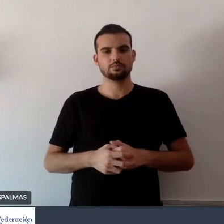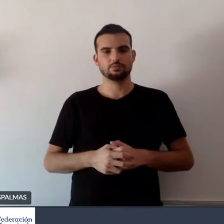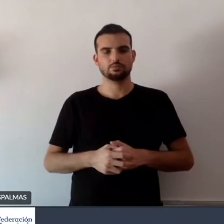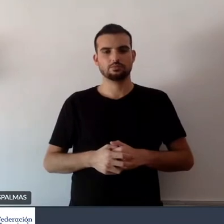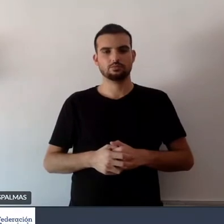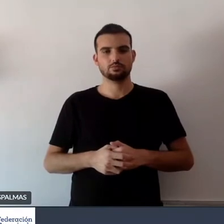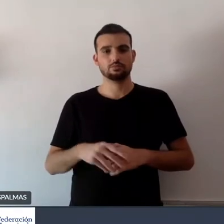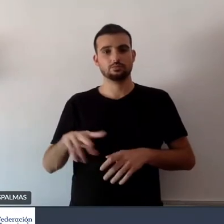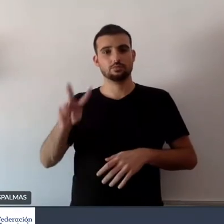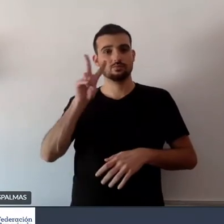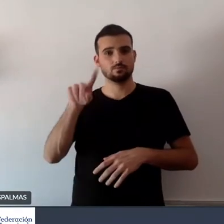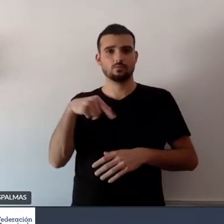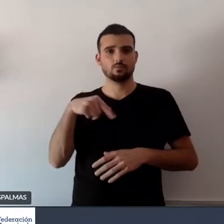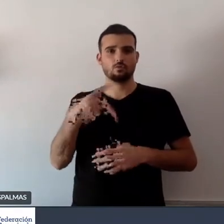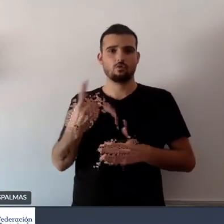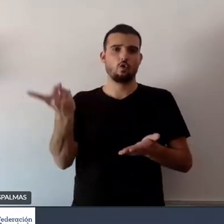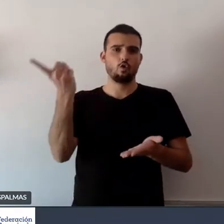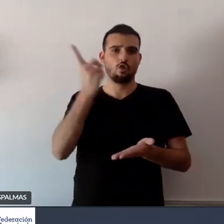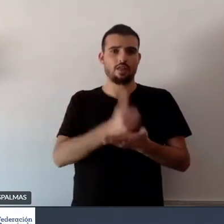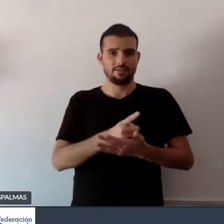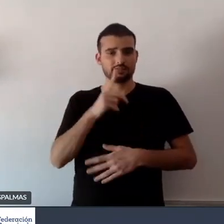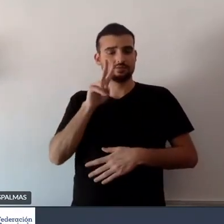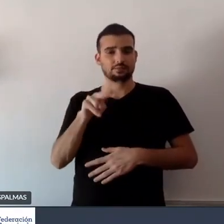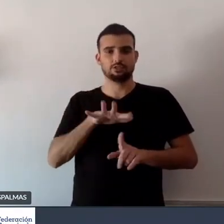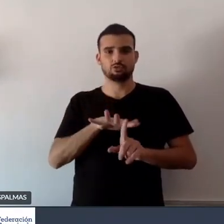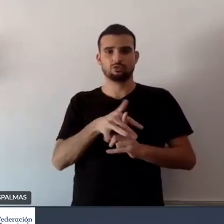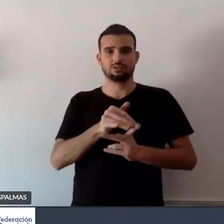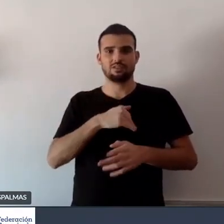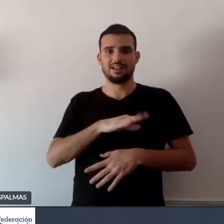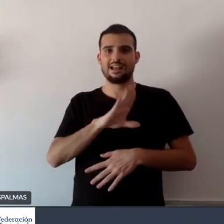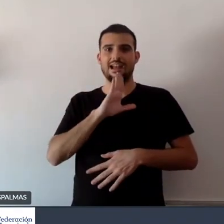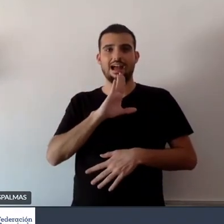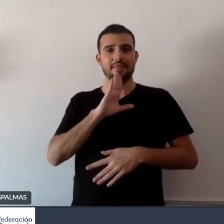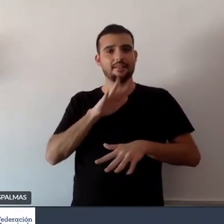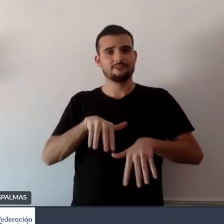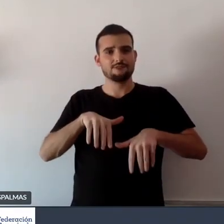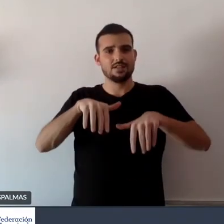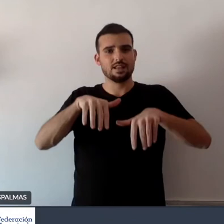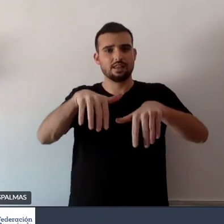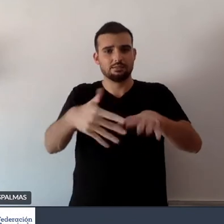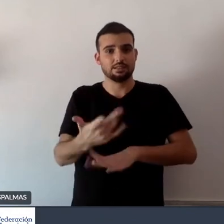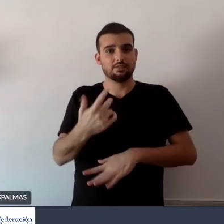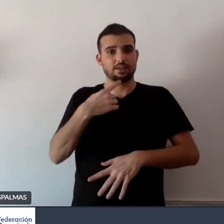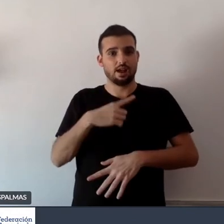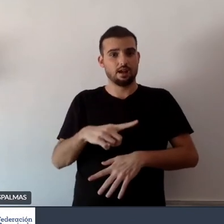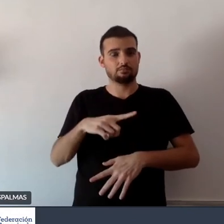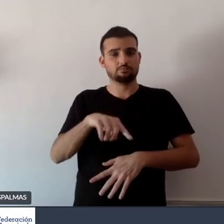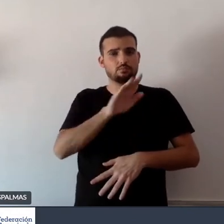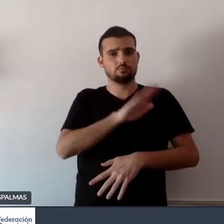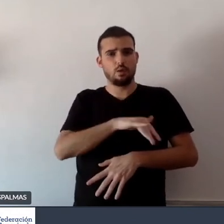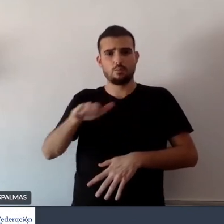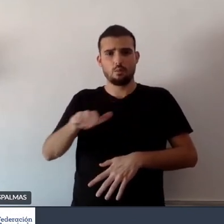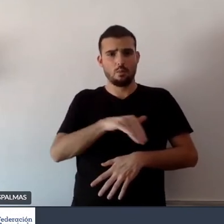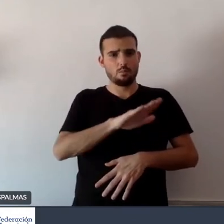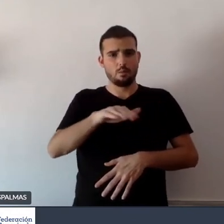Aquí tenemos de nuevo la situación en la que comentábamos antes, el ghost screen. Pinta de bloqueo directo central para el pin down a